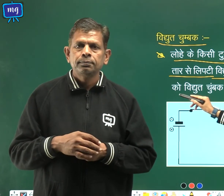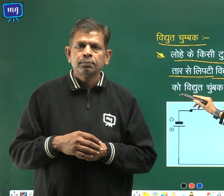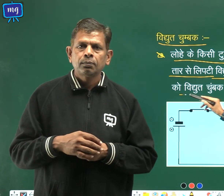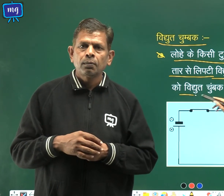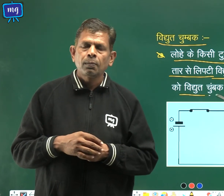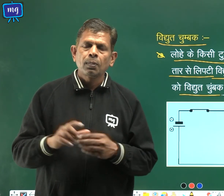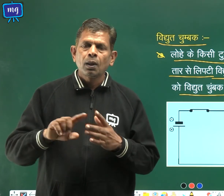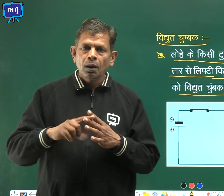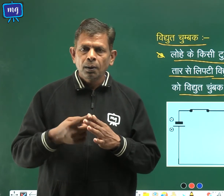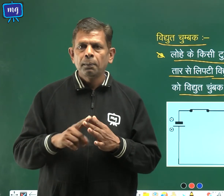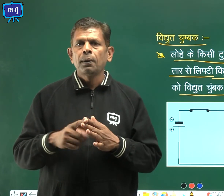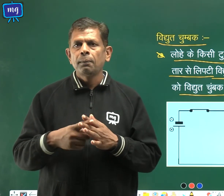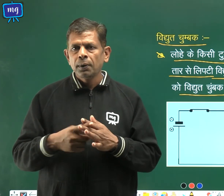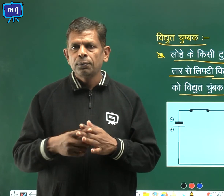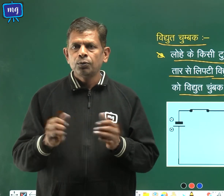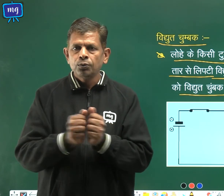विद्युत चुंबक